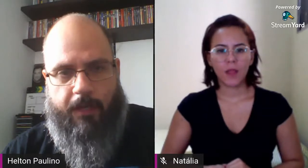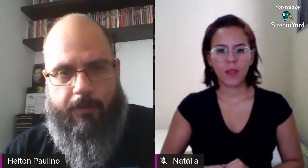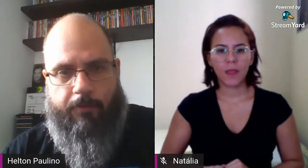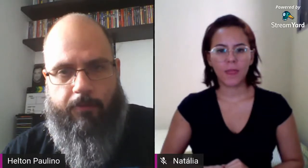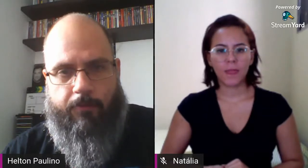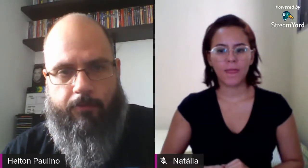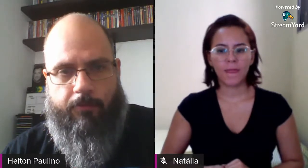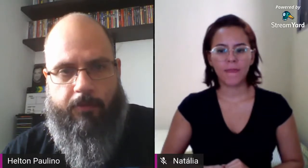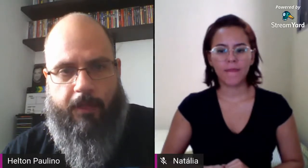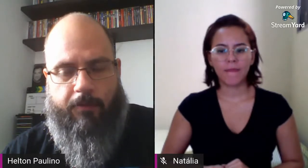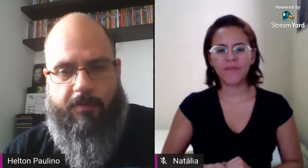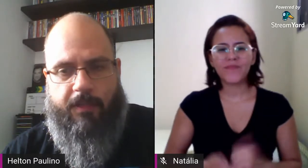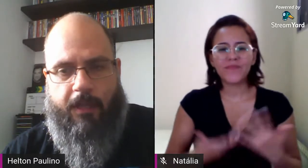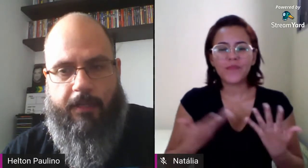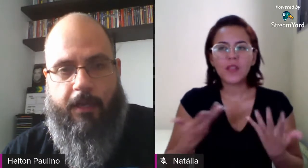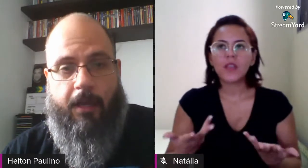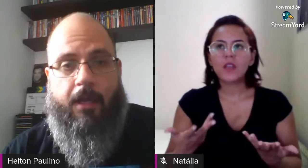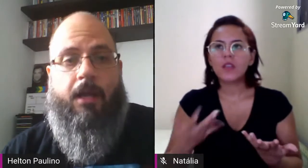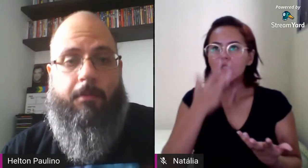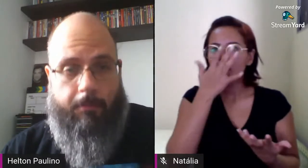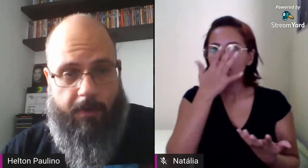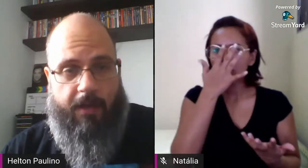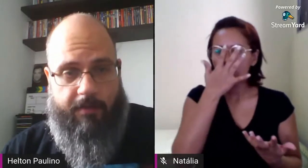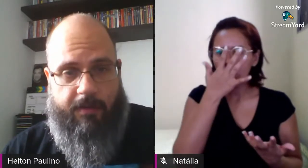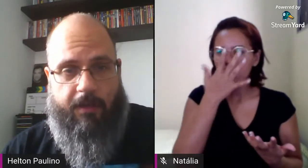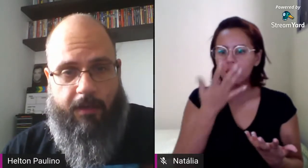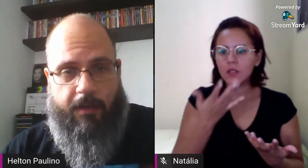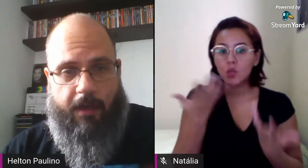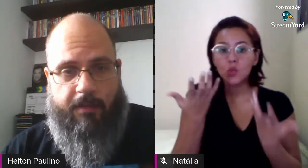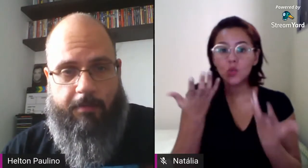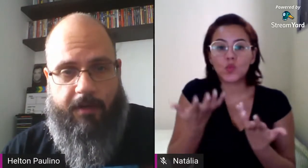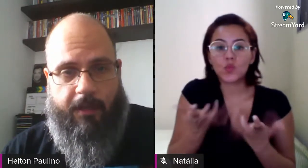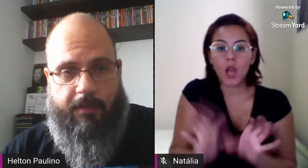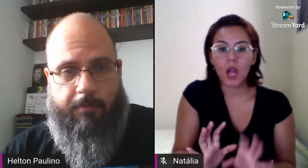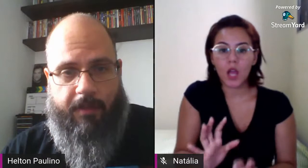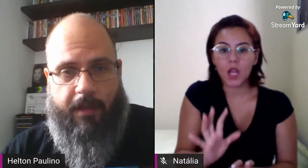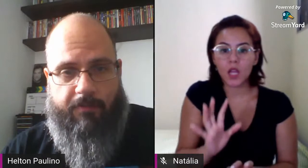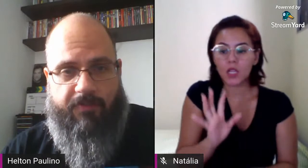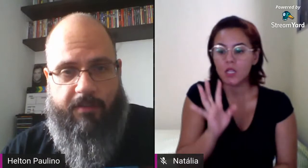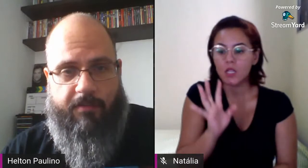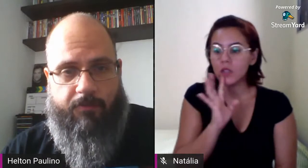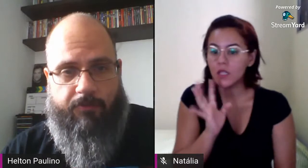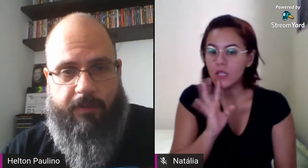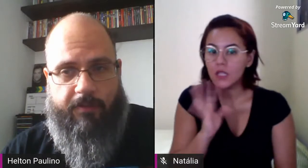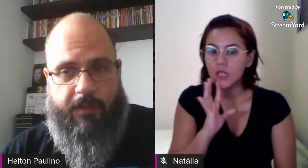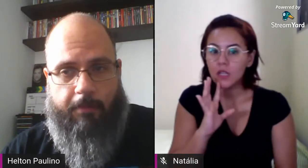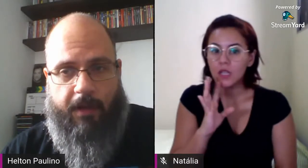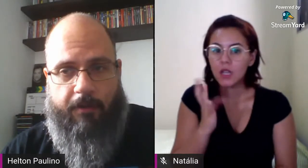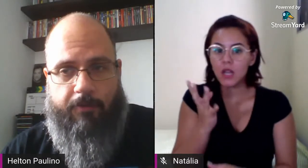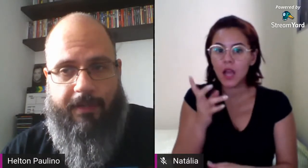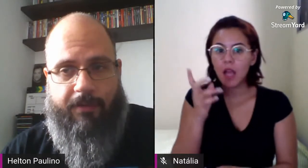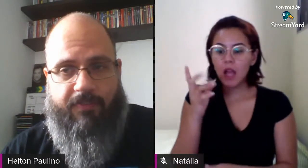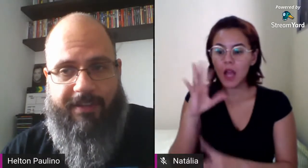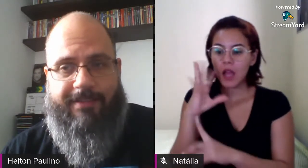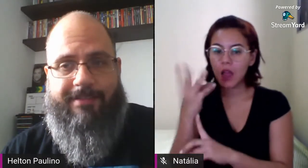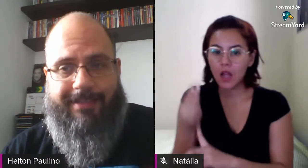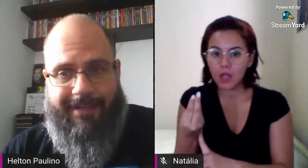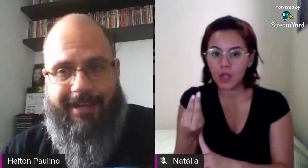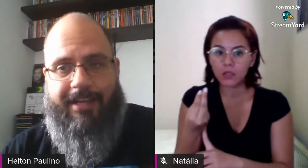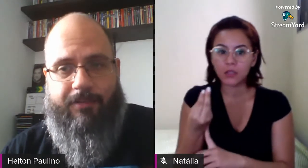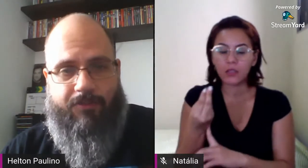propícios de arte na nossa cidade. Mas que a Semana de Arte e Mídia ela vem desenvolvendo esse trabalho e que